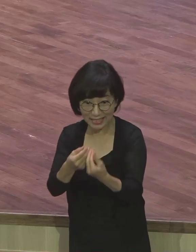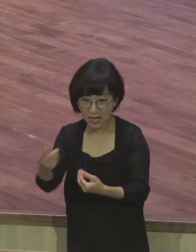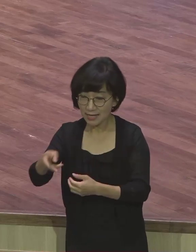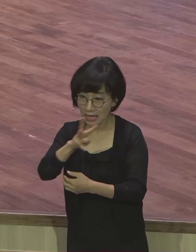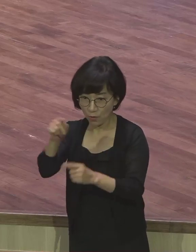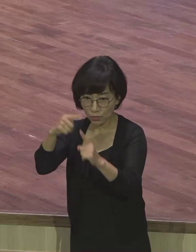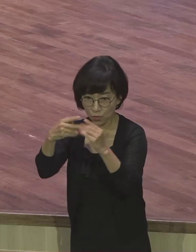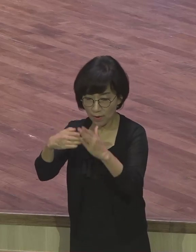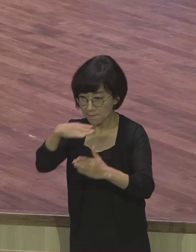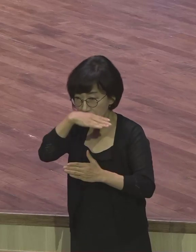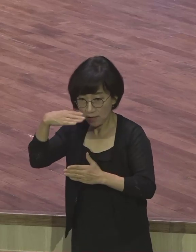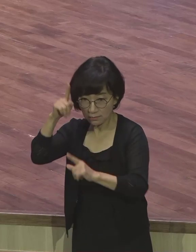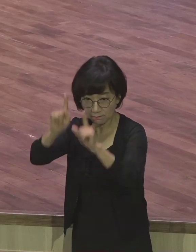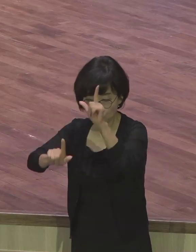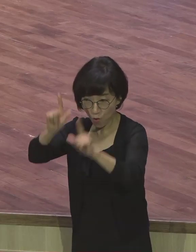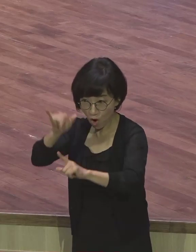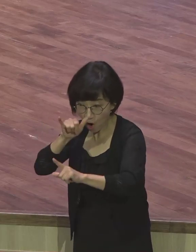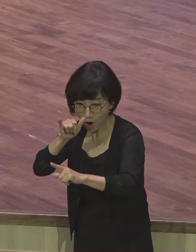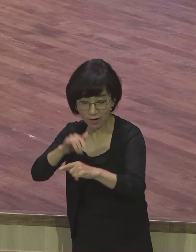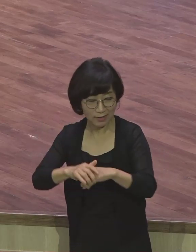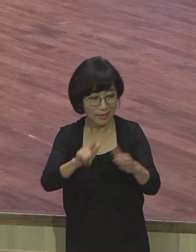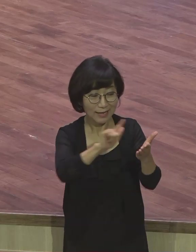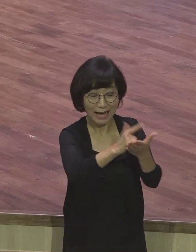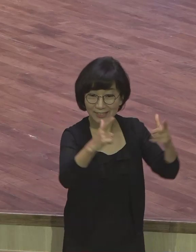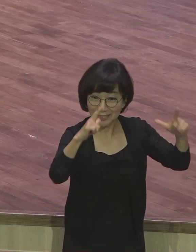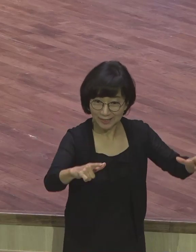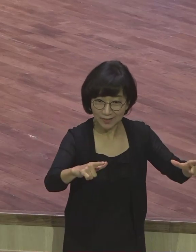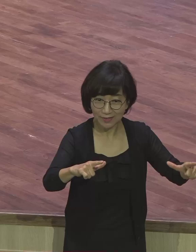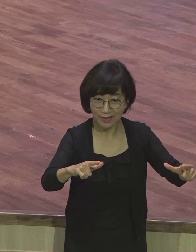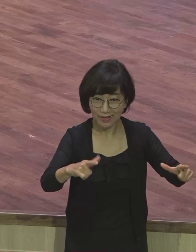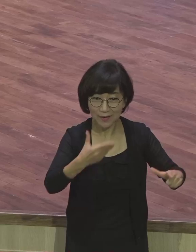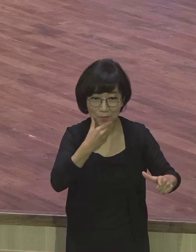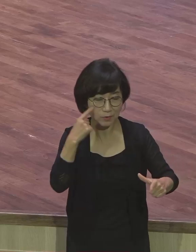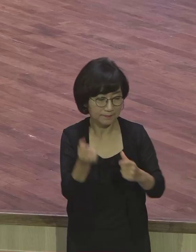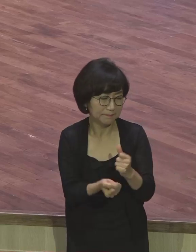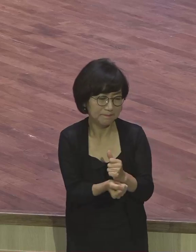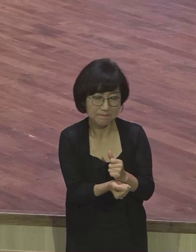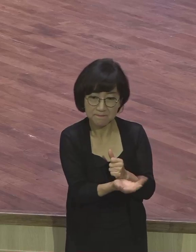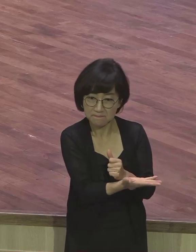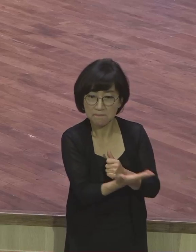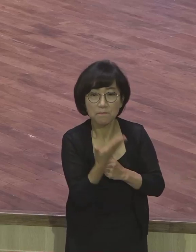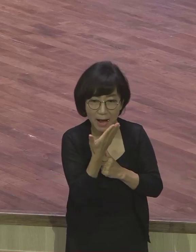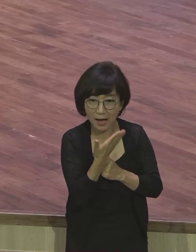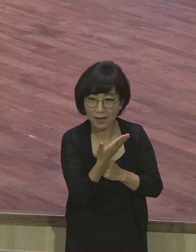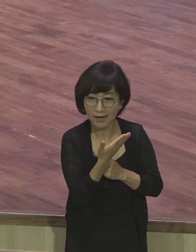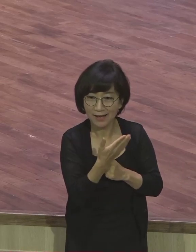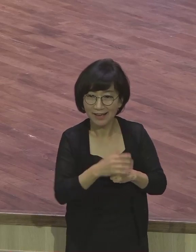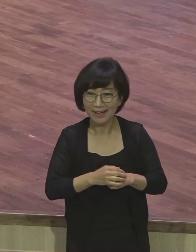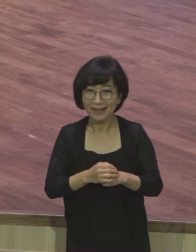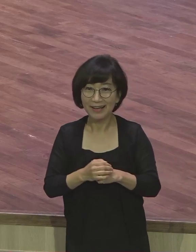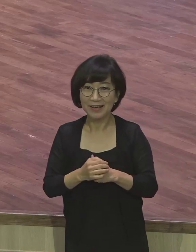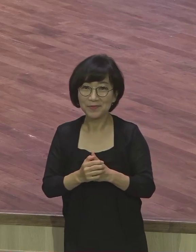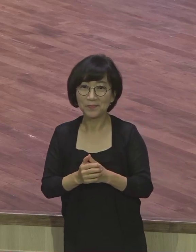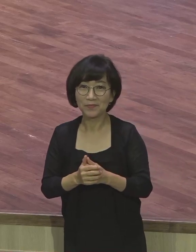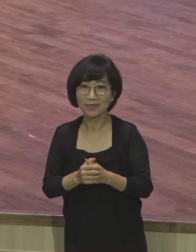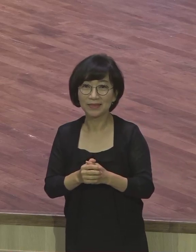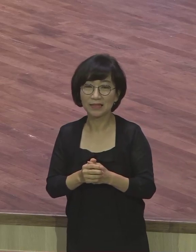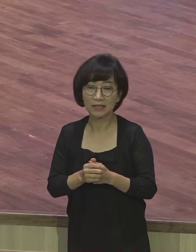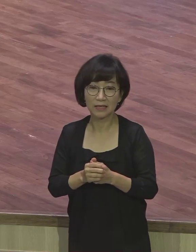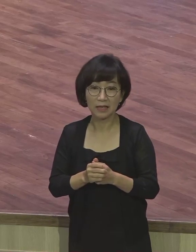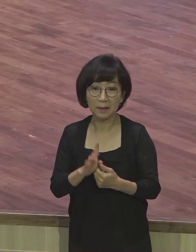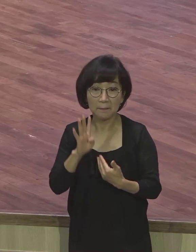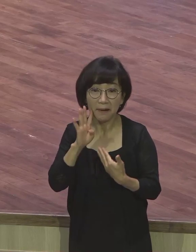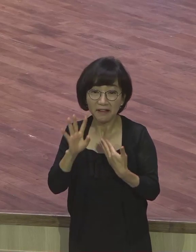수 있다고요. 이곳에 여러분, 이 우리 예원교회가 이 어마어마한 이 건물이 딱 절간이라면 어떻게 돼요? 이 주위가